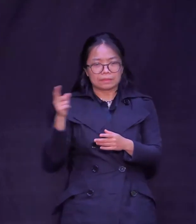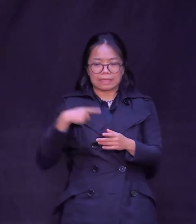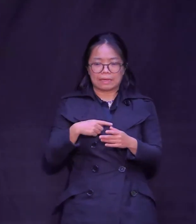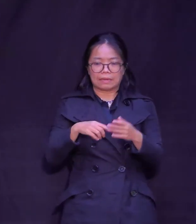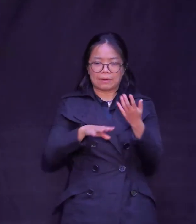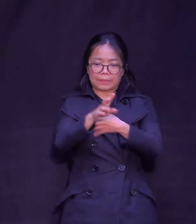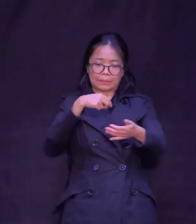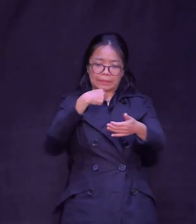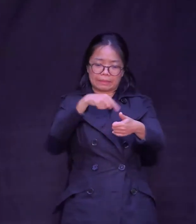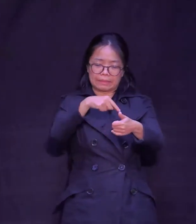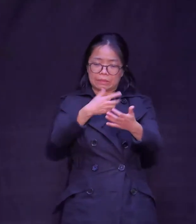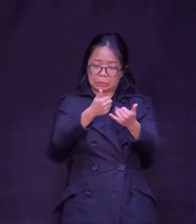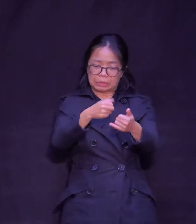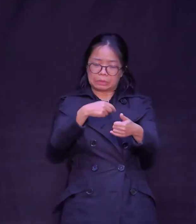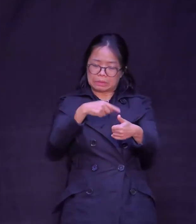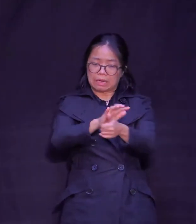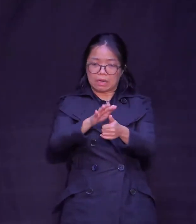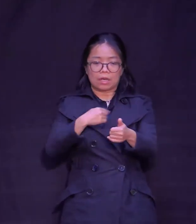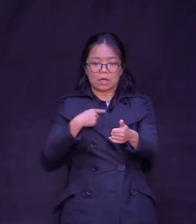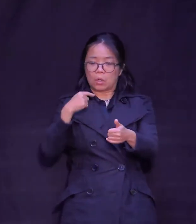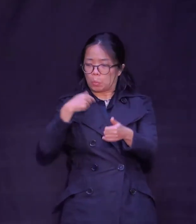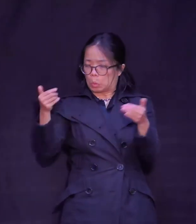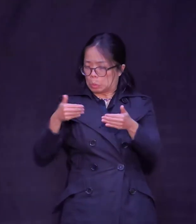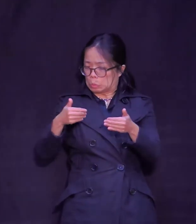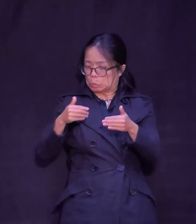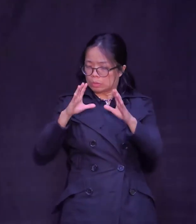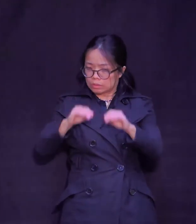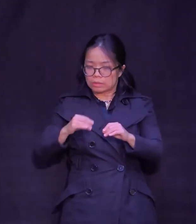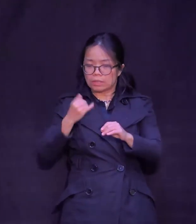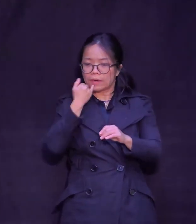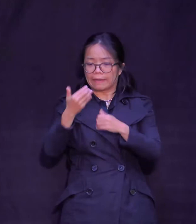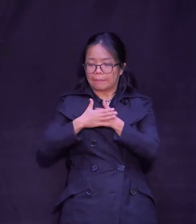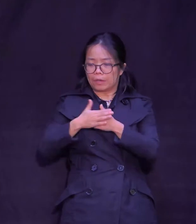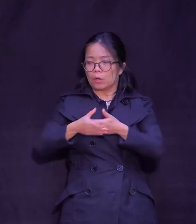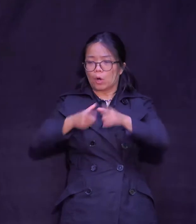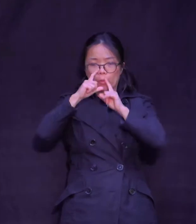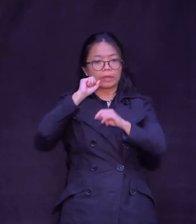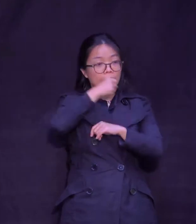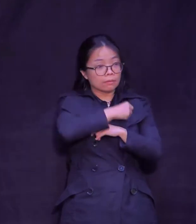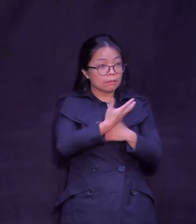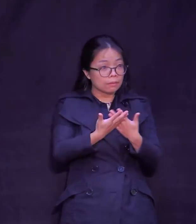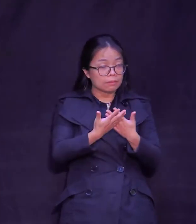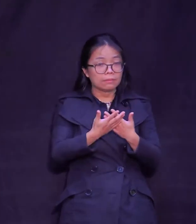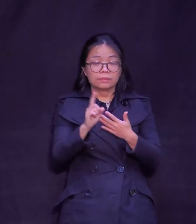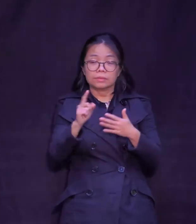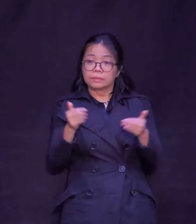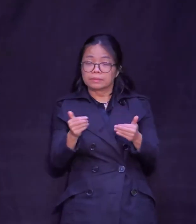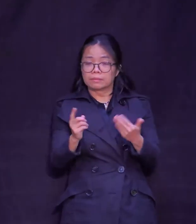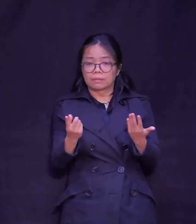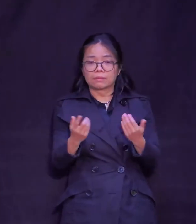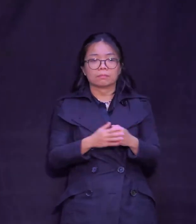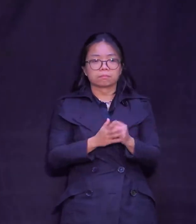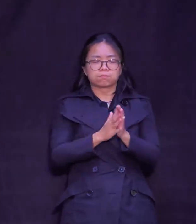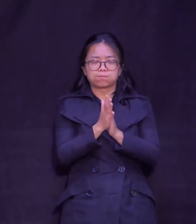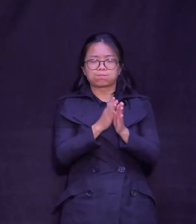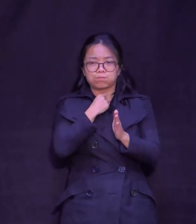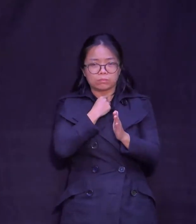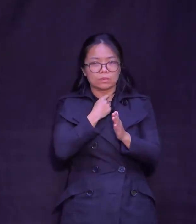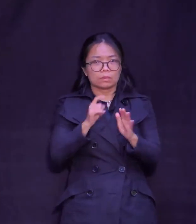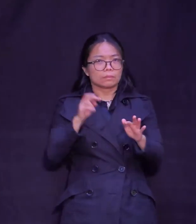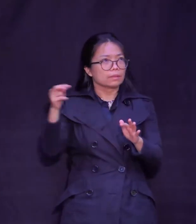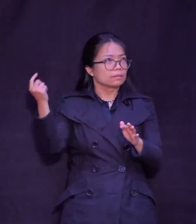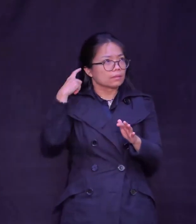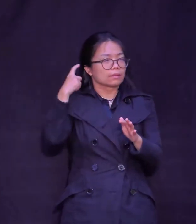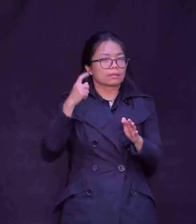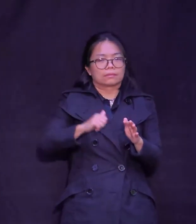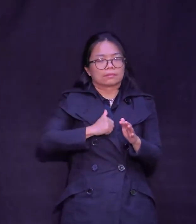爱徒说，我做什么治疗可以回到台湾？我们当时在现场其